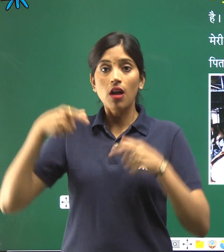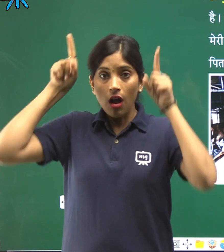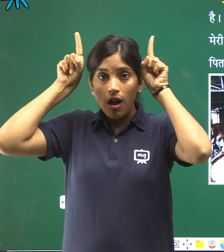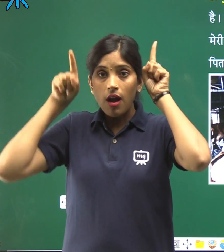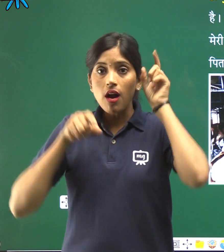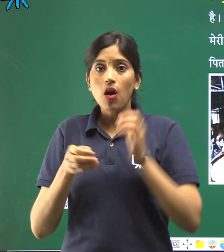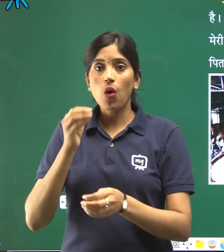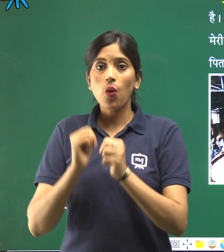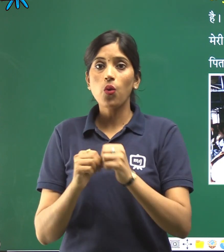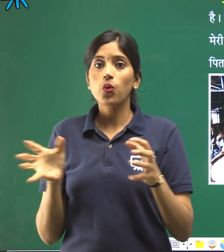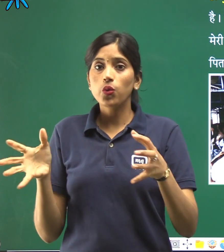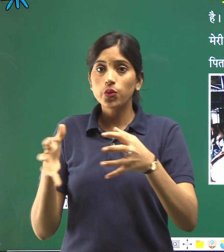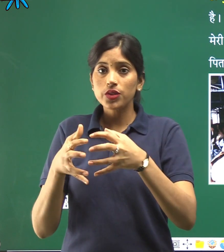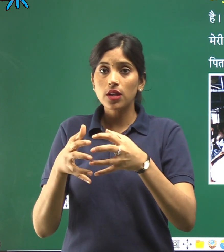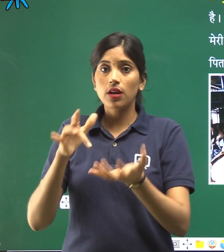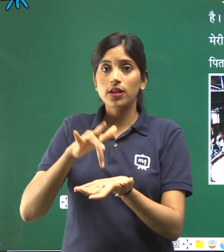गौशाला।